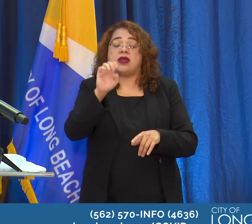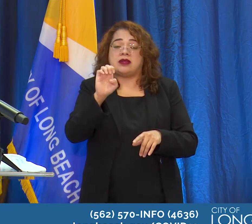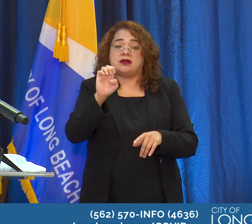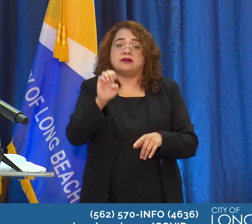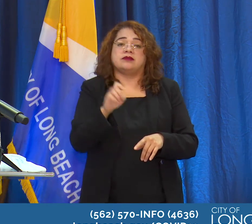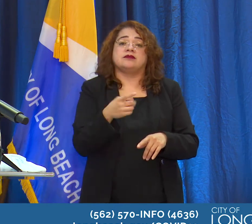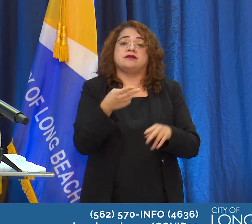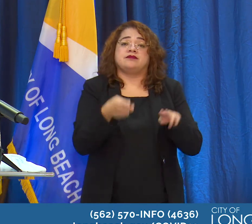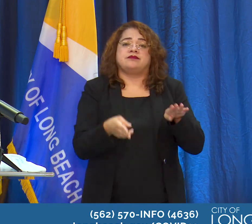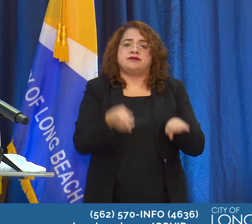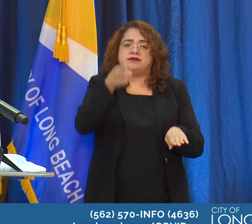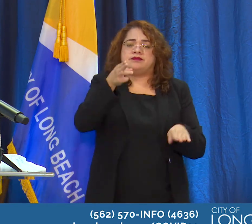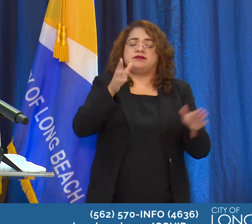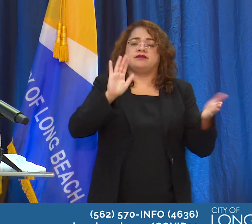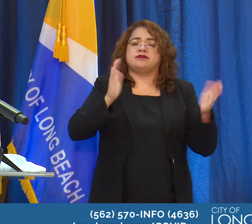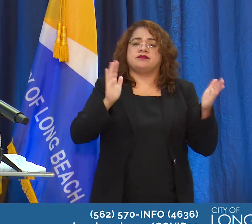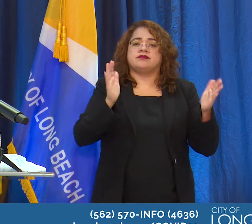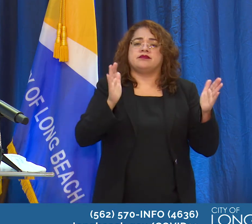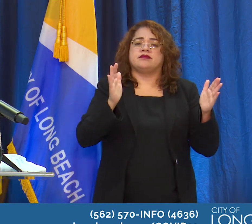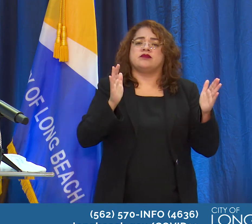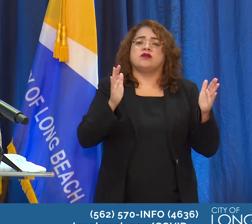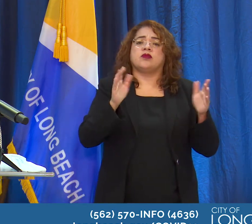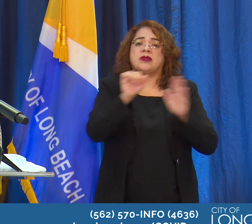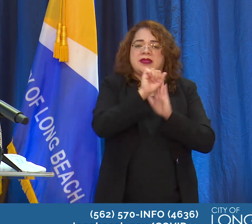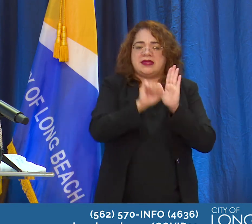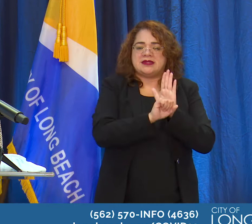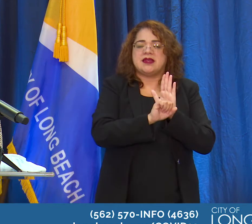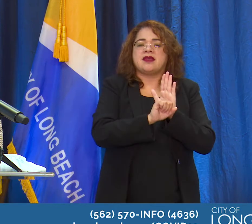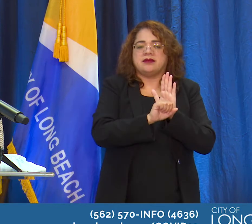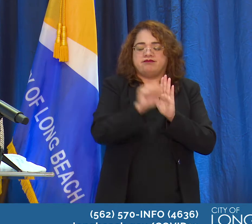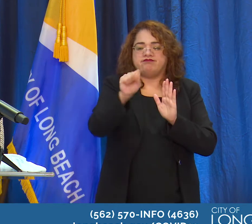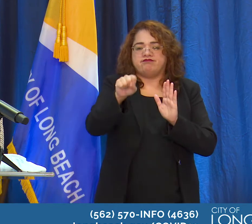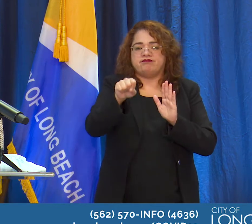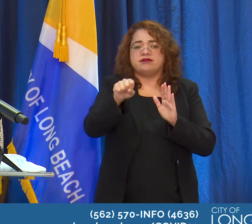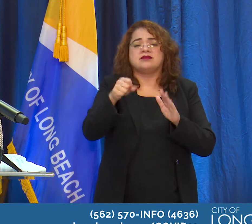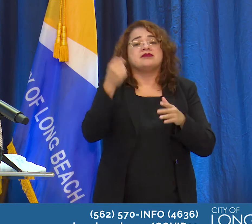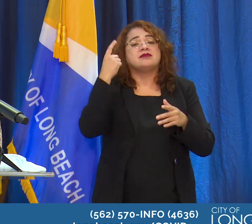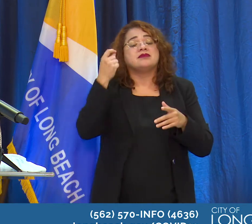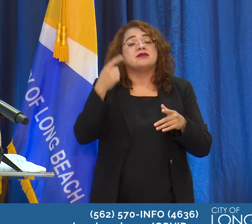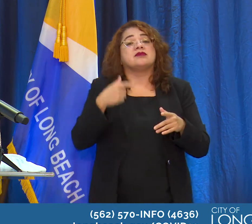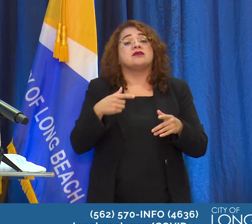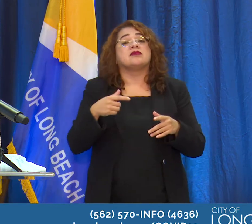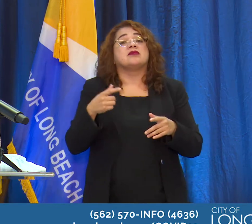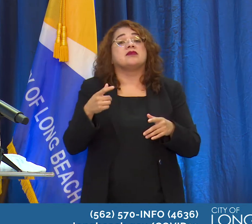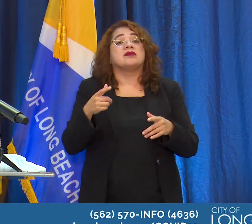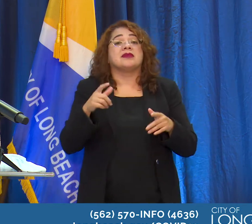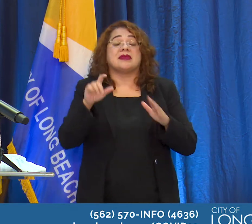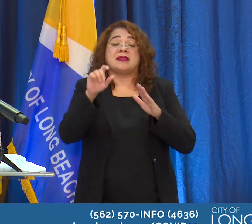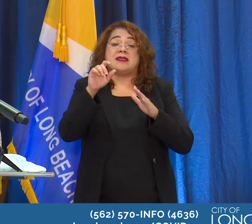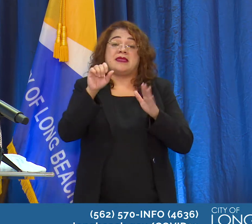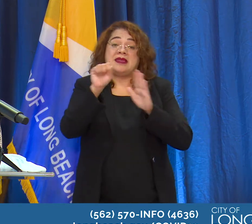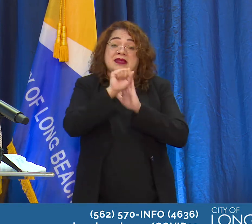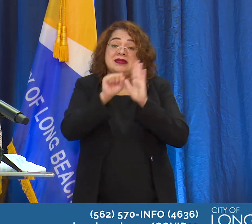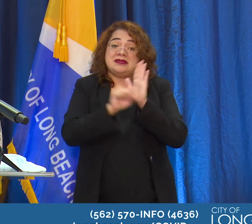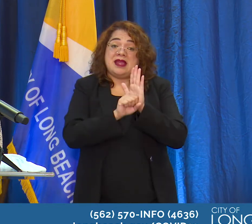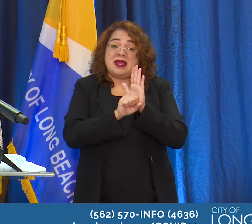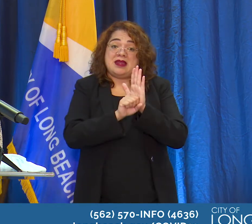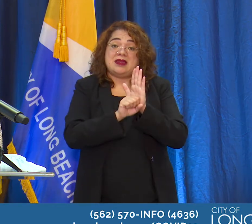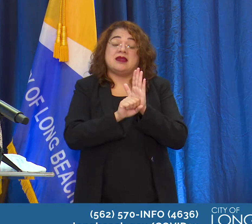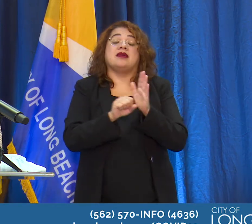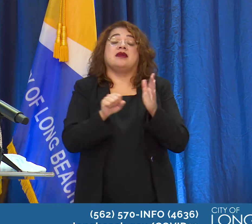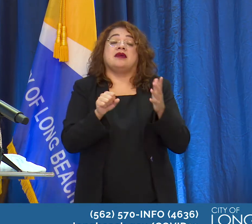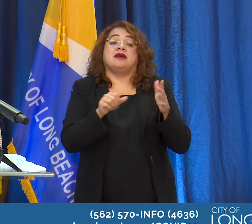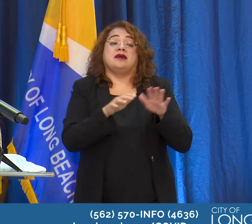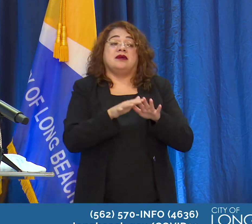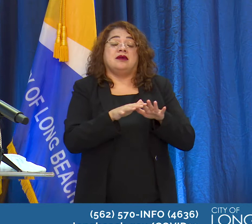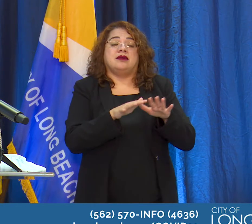es un poco más alta que en comparación con el estado. Recuerden que estamos comparando los datos que tenemos aquí localmente con